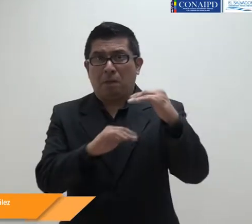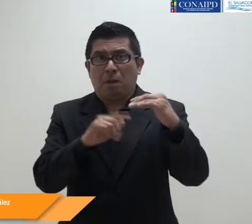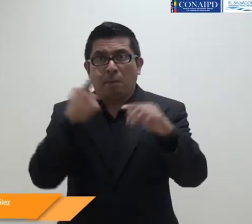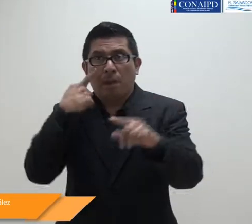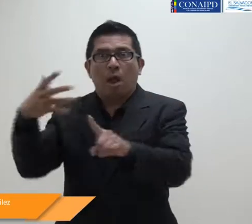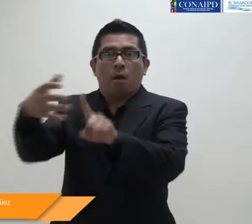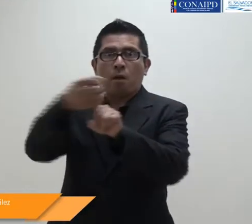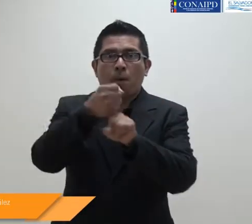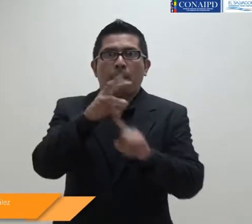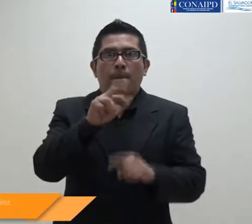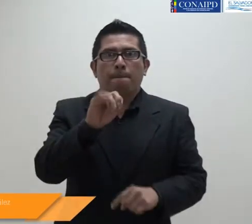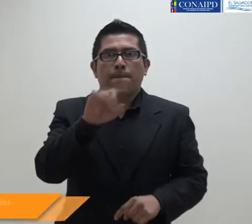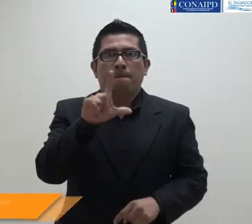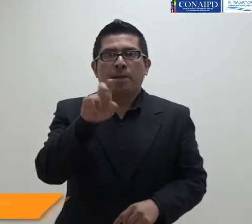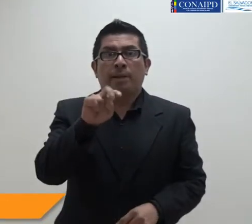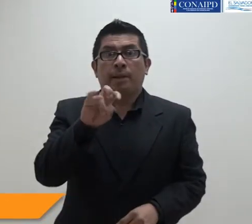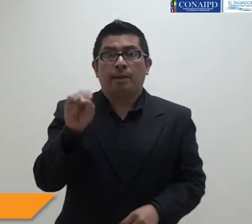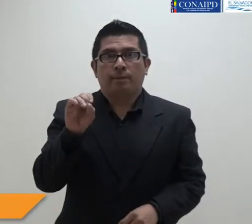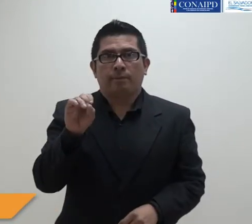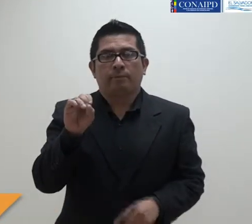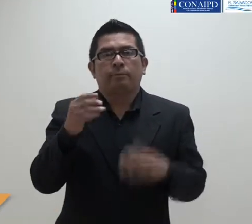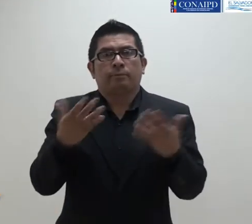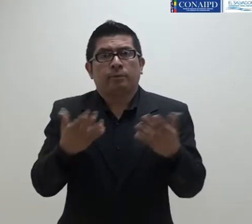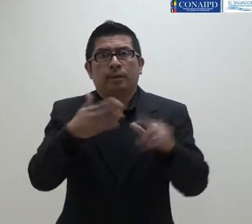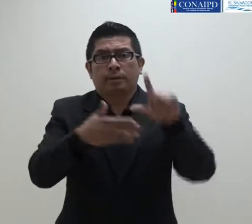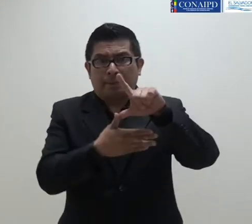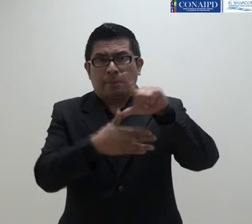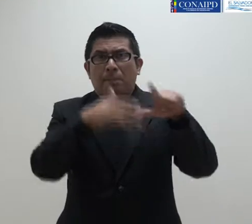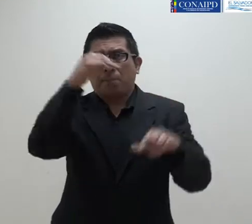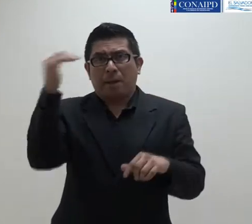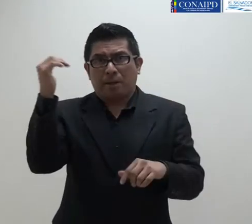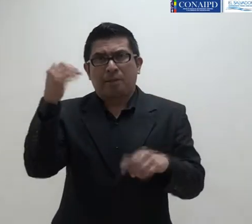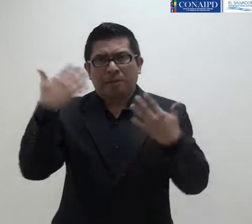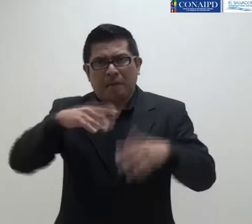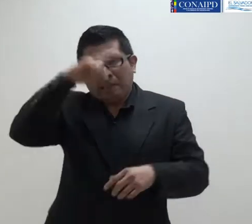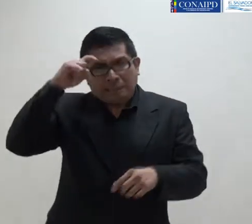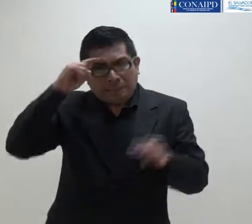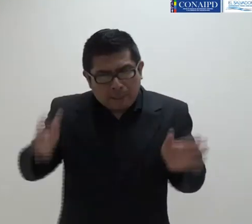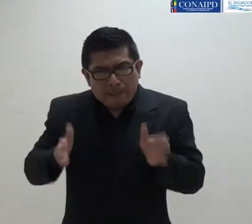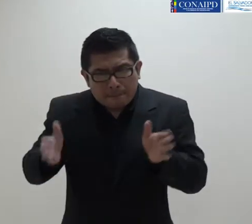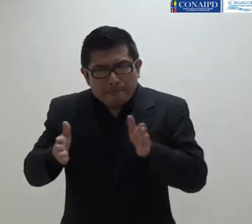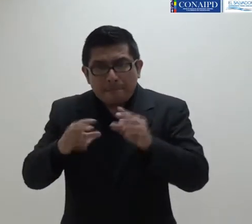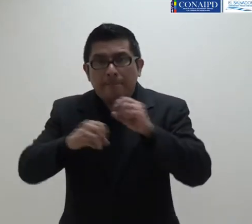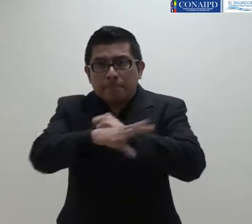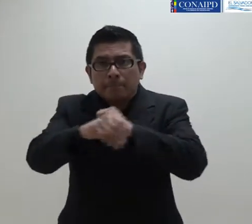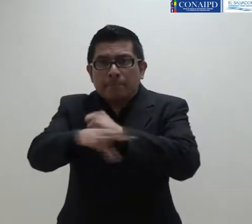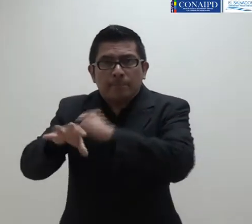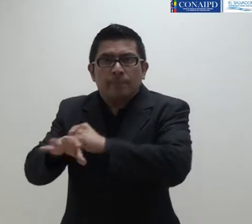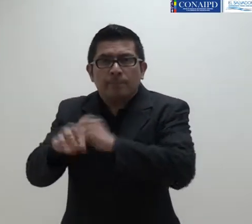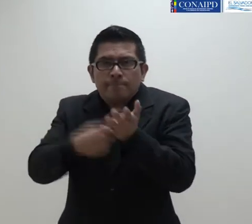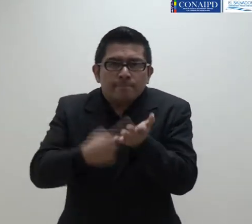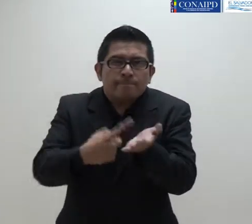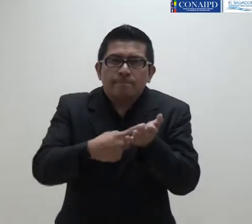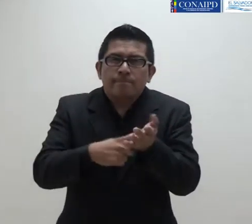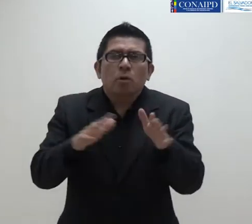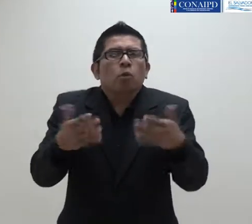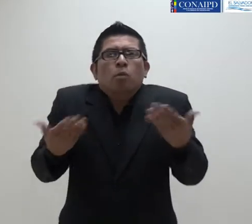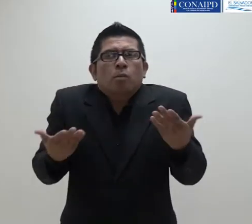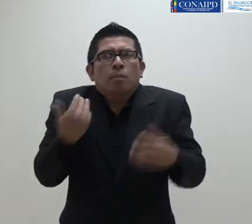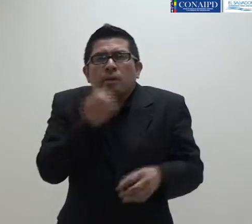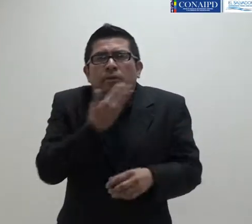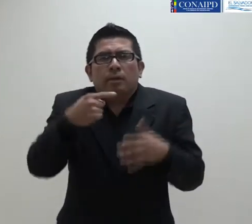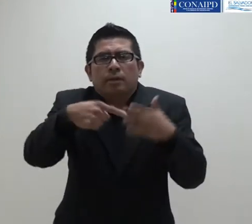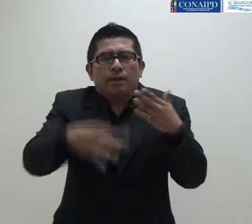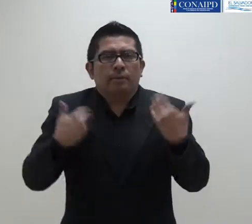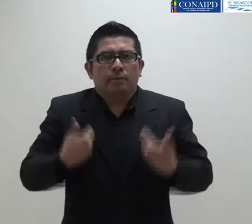objetivos de desarrollo del milenio, por lo que países de la región latinoamericana emprendieron esfuerzos para promover el abordaje de la situación de los derechos de las